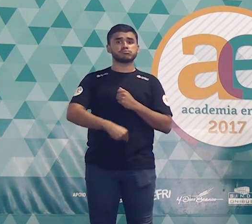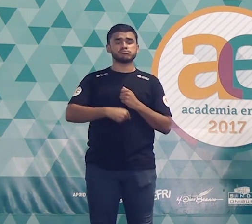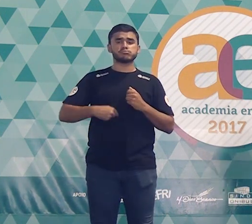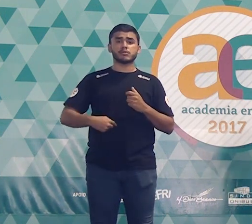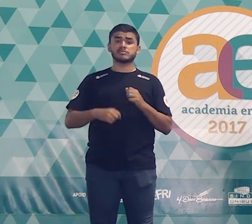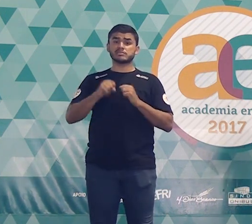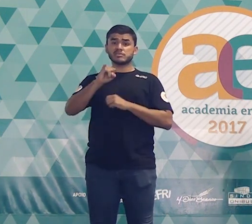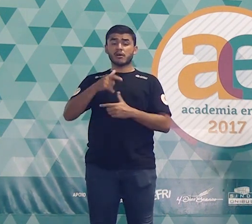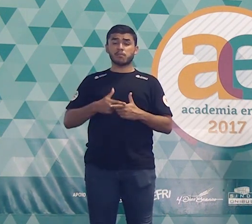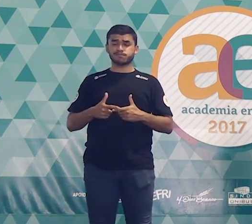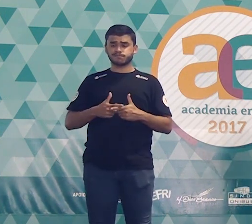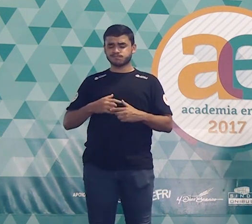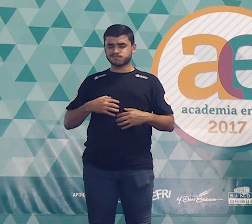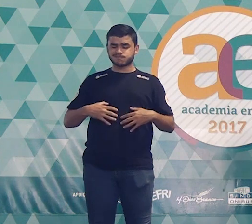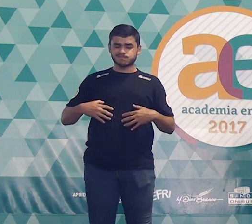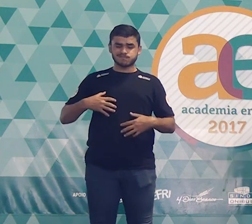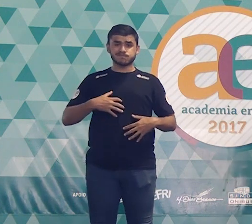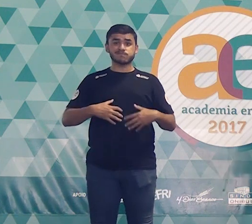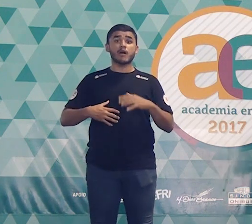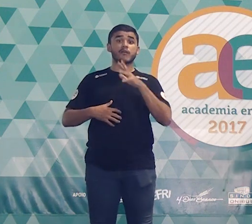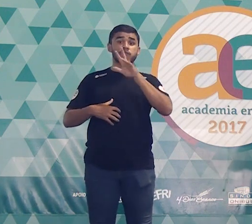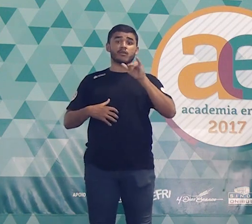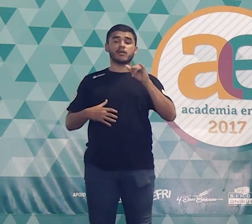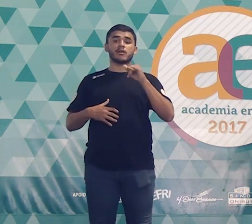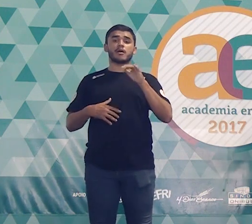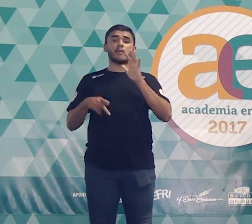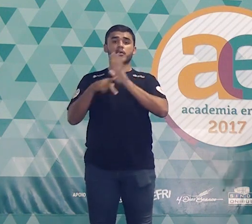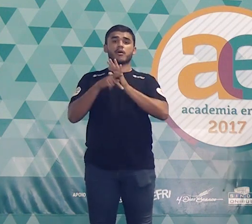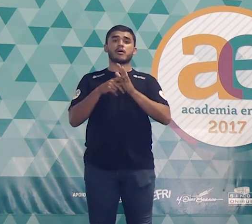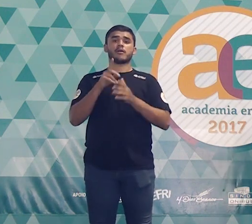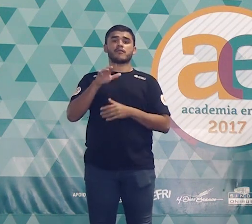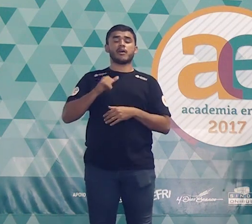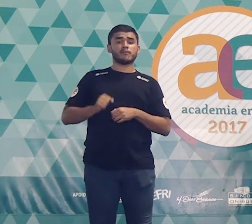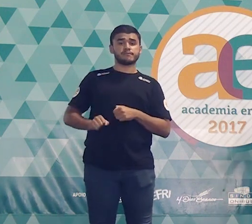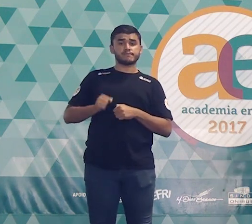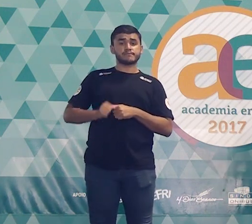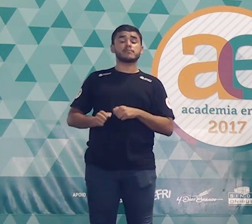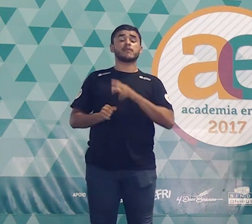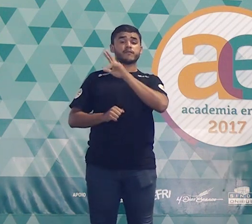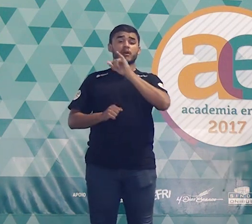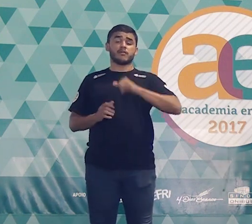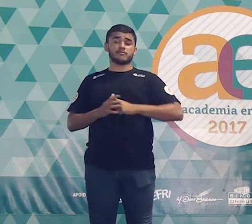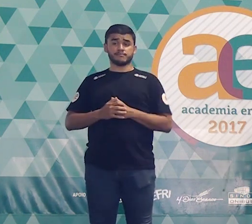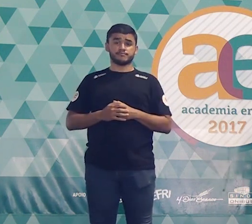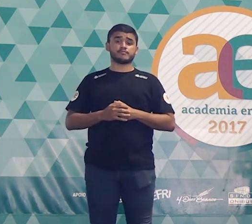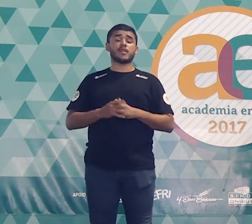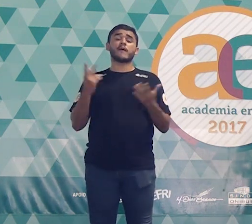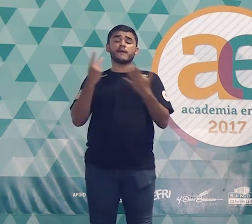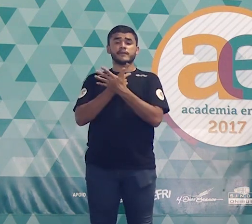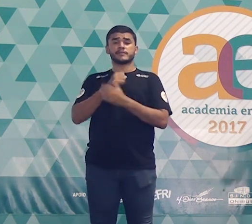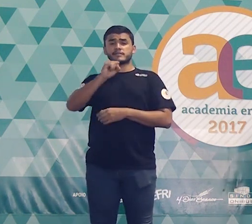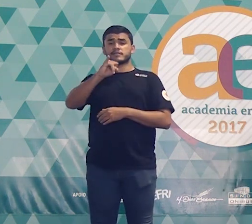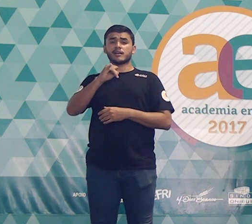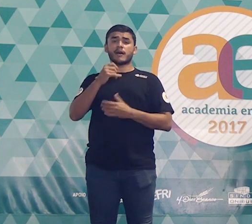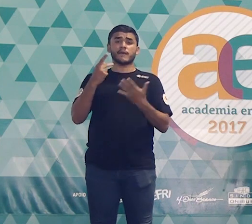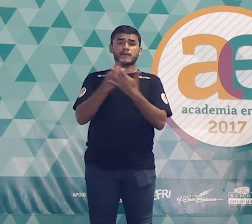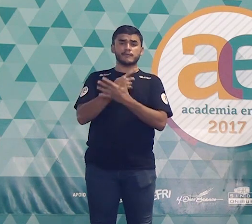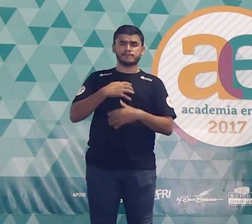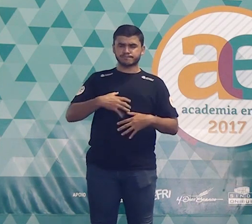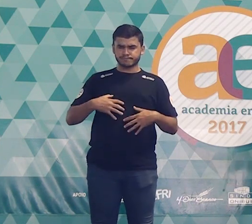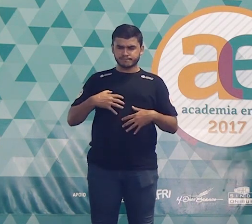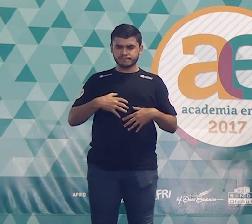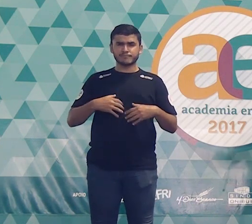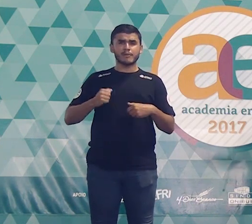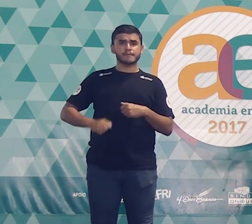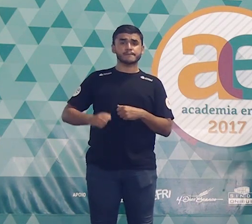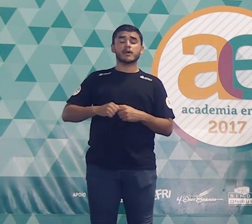com problema, a gente fica com problema. Um problema básico é a diarreia. Por isso que quando a gente está com a disenteria, a gente